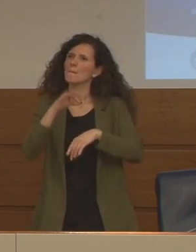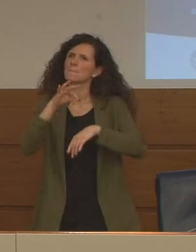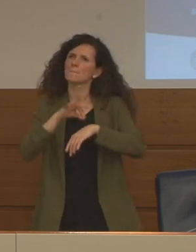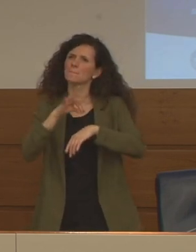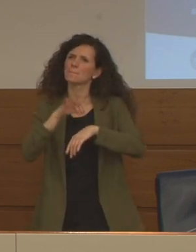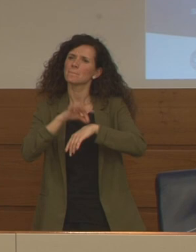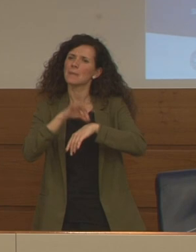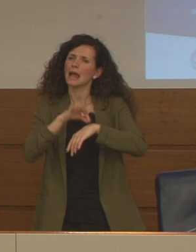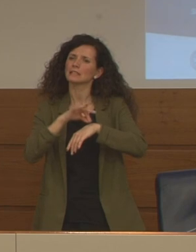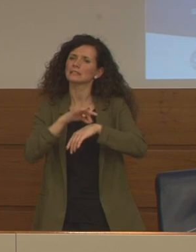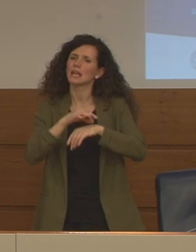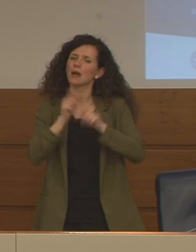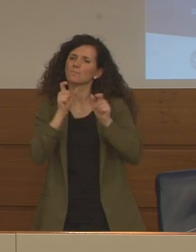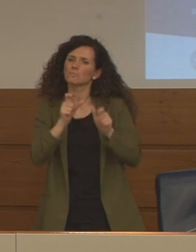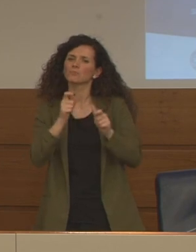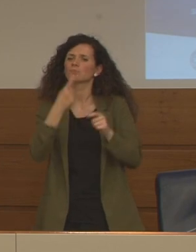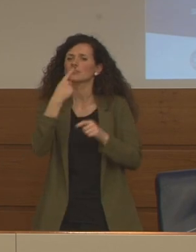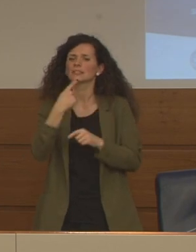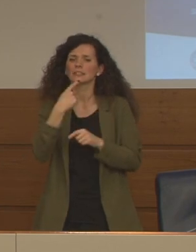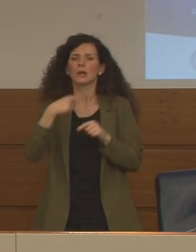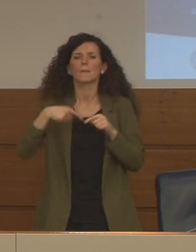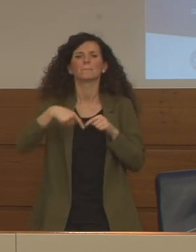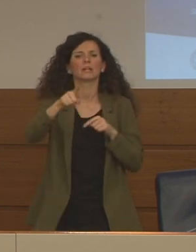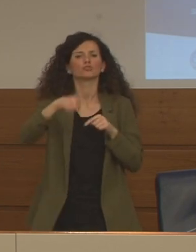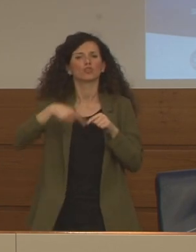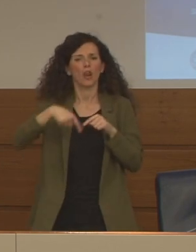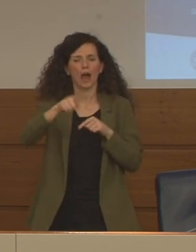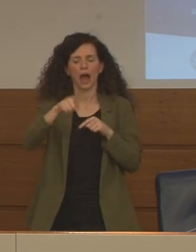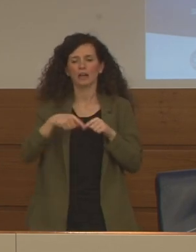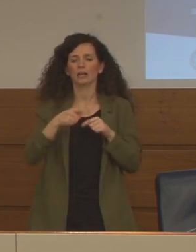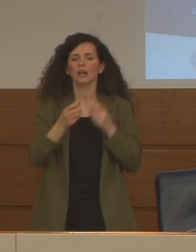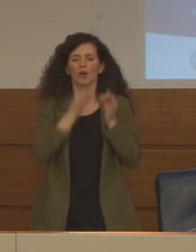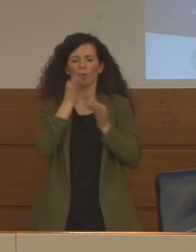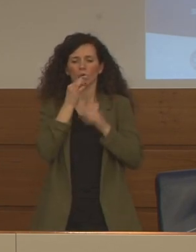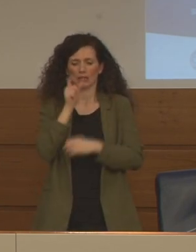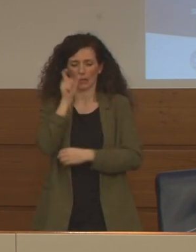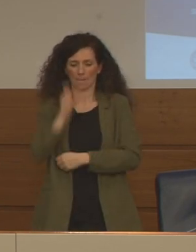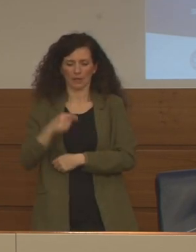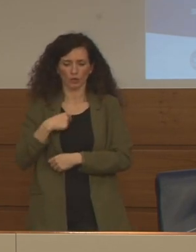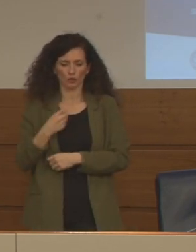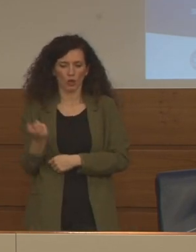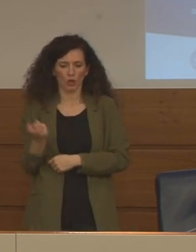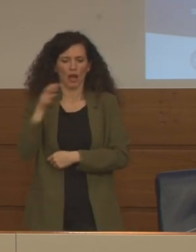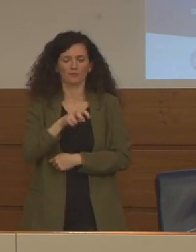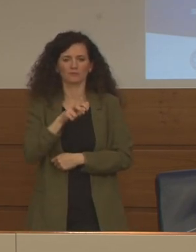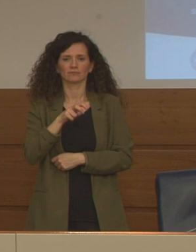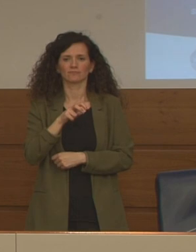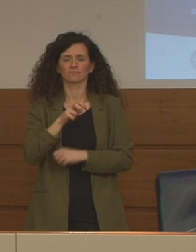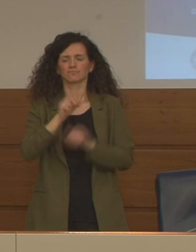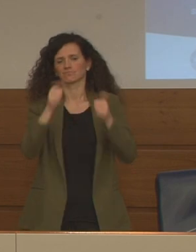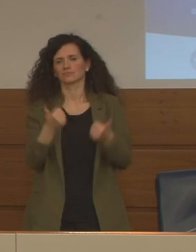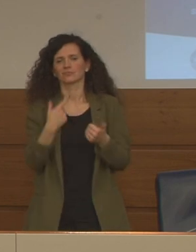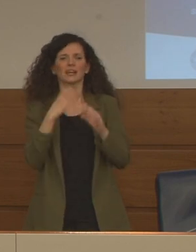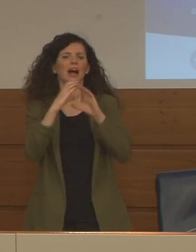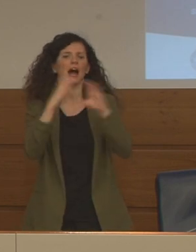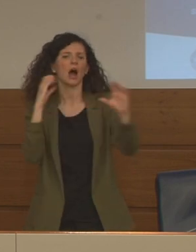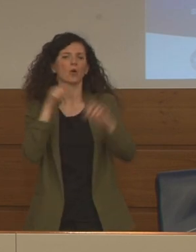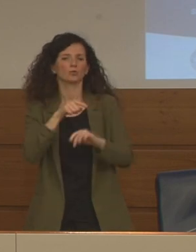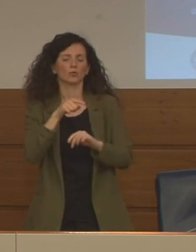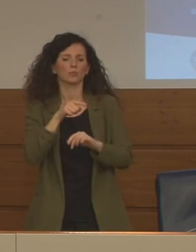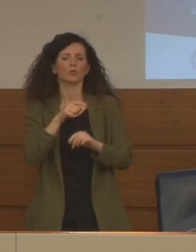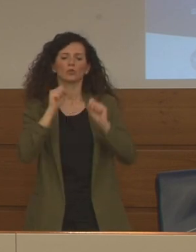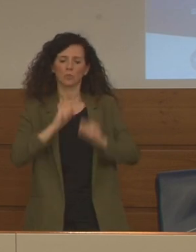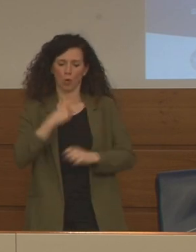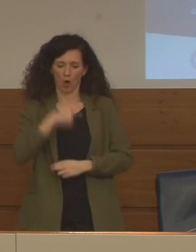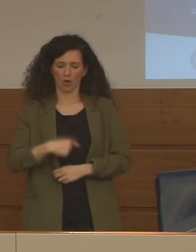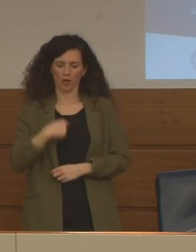che sale sull'autobus tre sale sul la persona sale sulla malattia è già sui problemi di salute che ha già la persona e